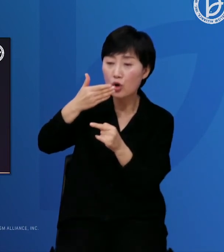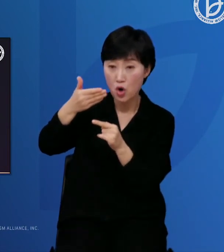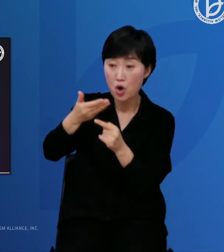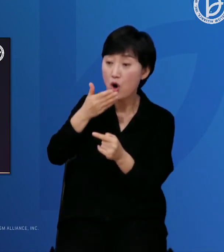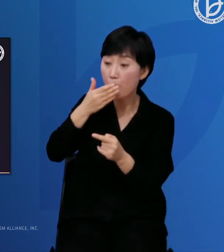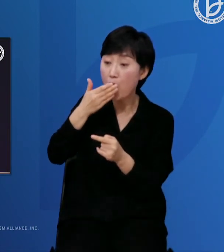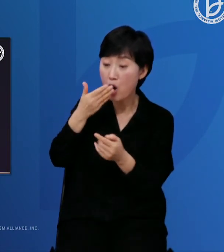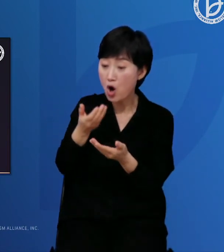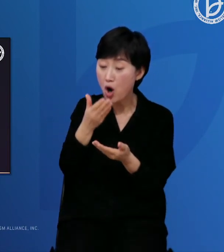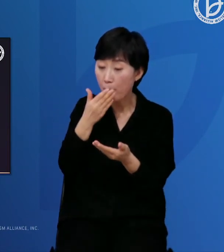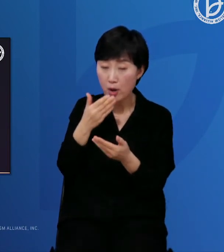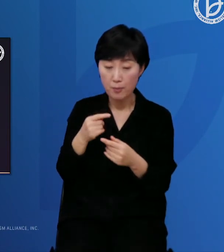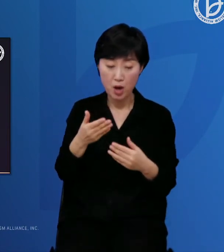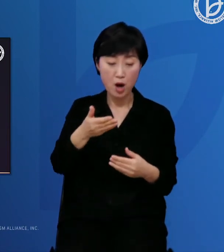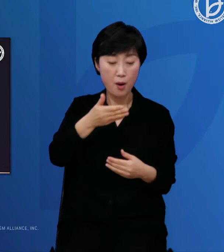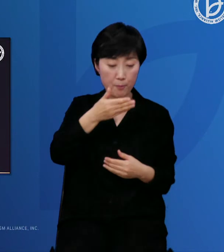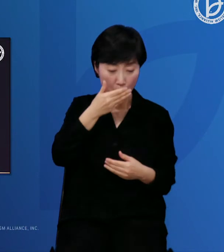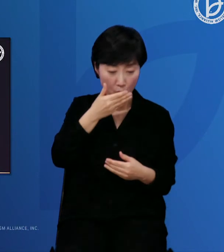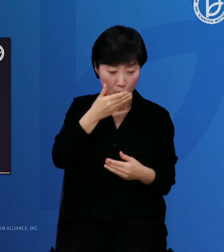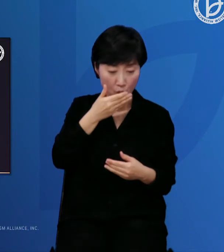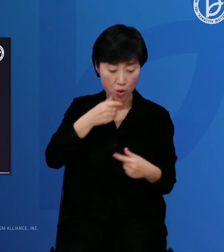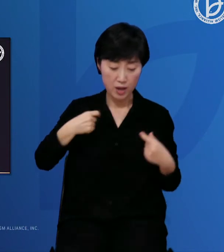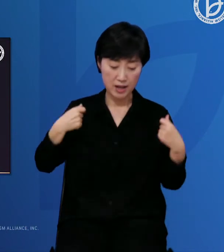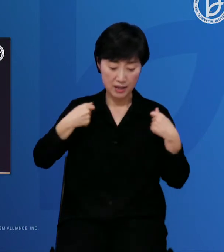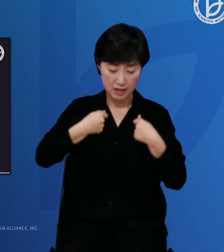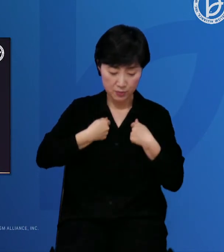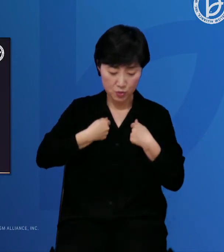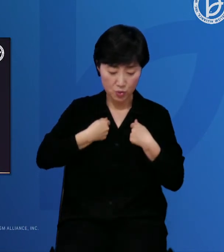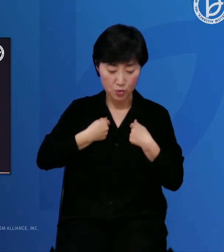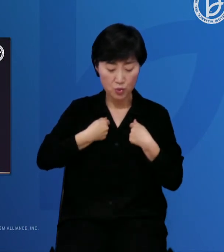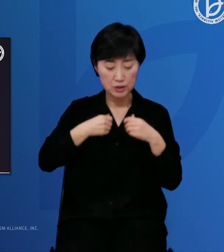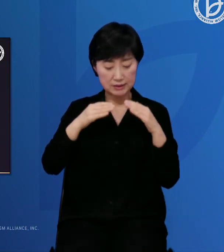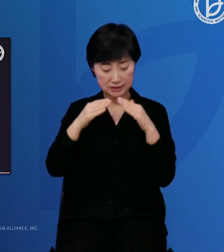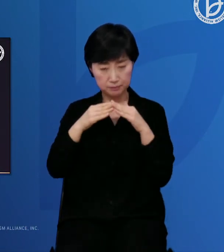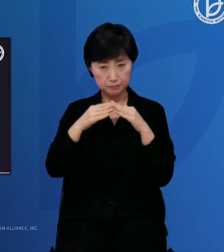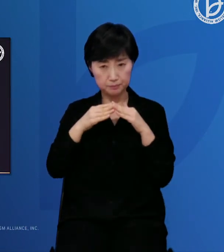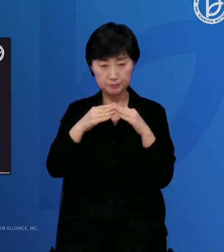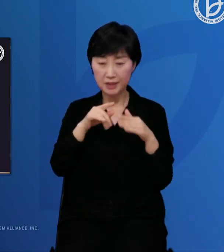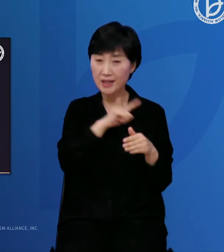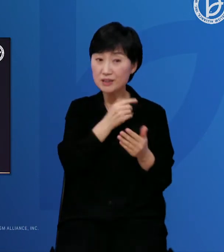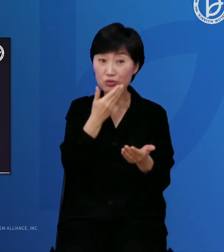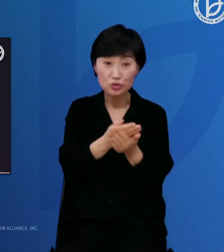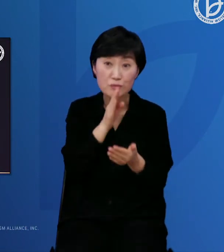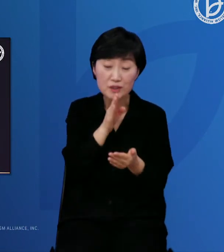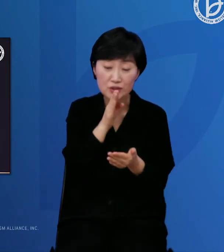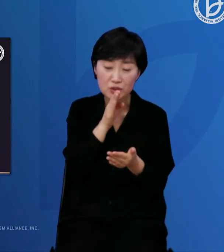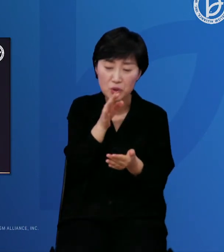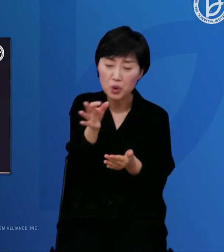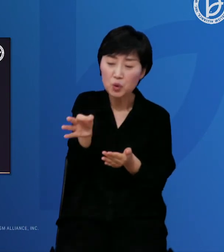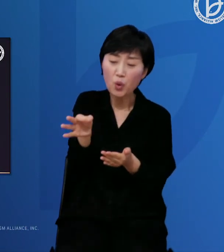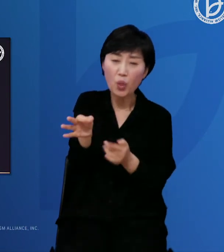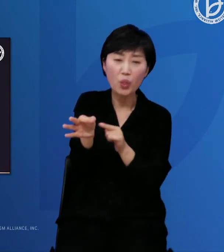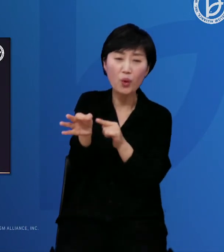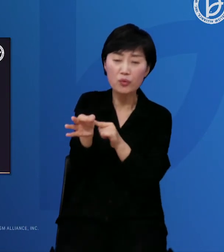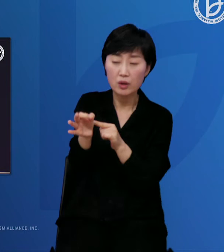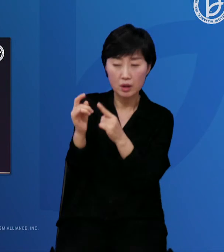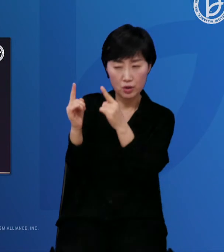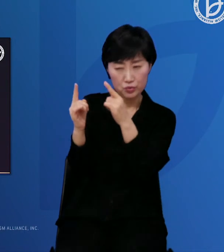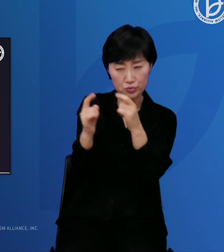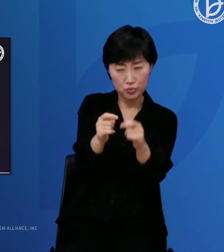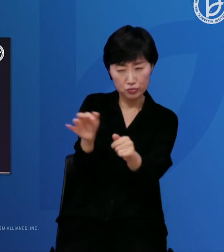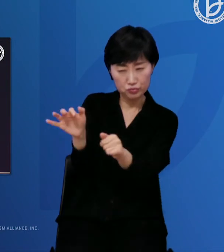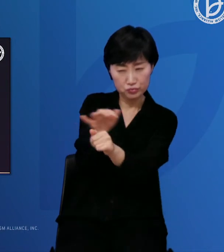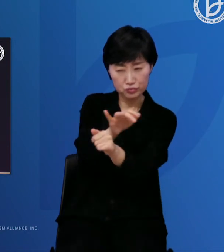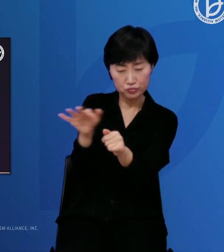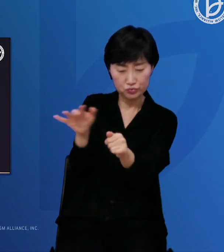우리 의식주 가지고 건듭니다. It's the same thing. That's the very same content. Even today, he strikes us with 예, our 물질 가지고 livelihoods, 건듭니다. with the material wealth that we need. 속을